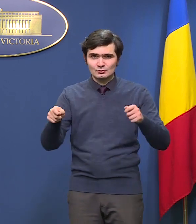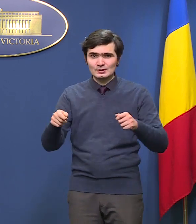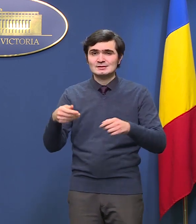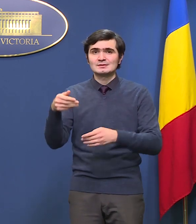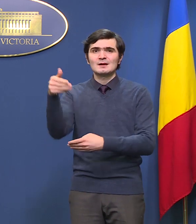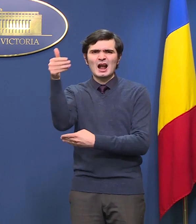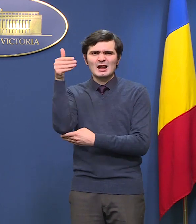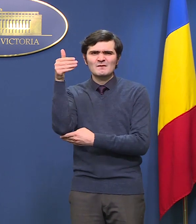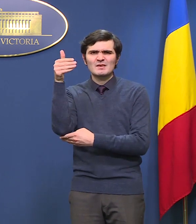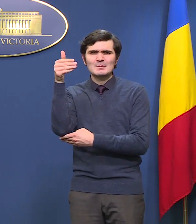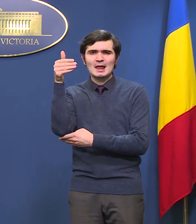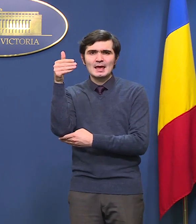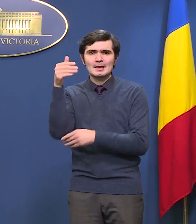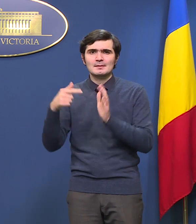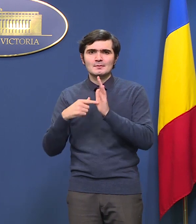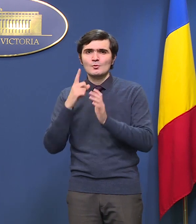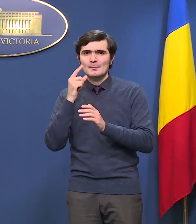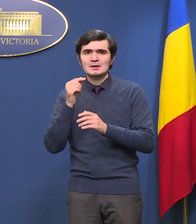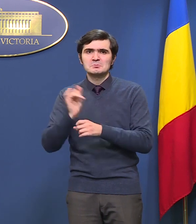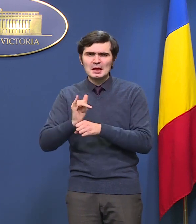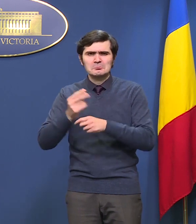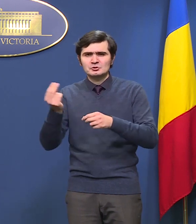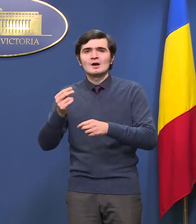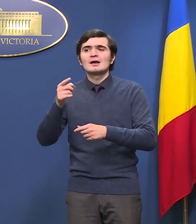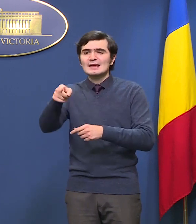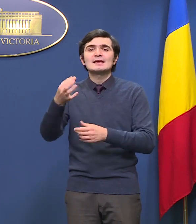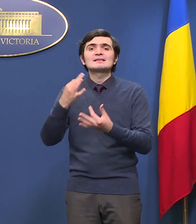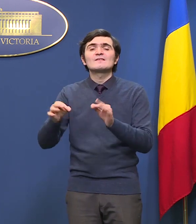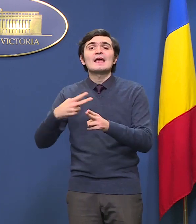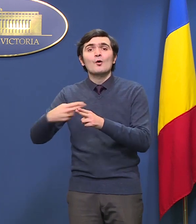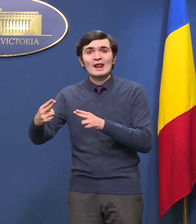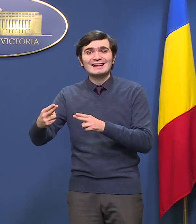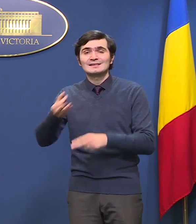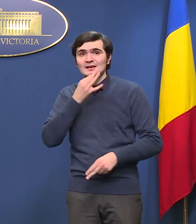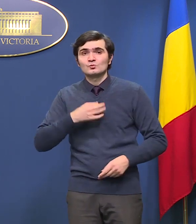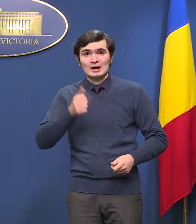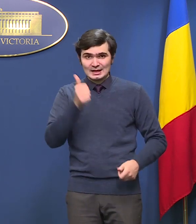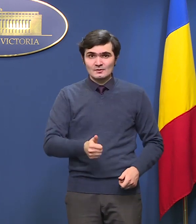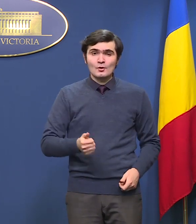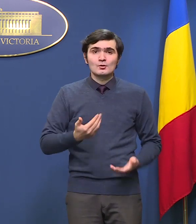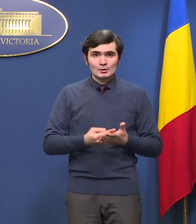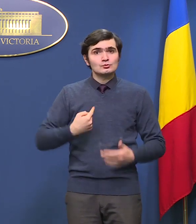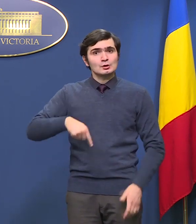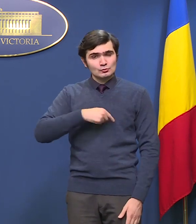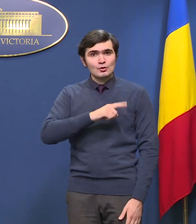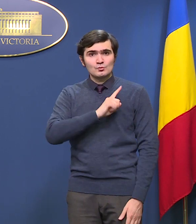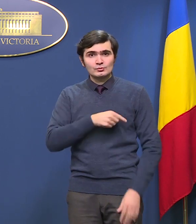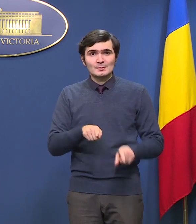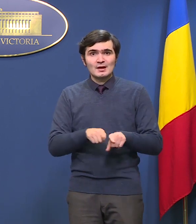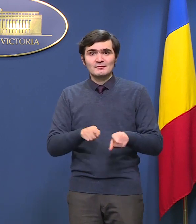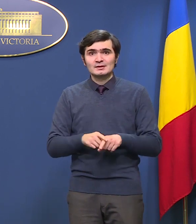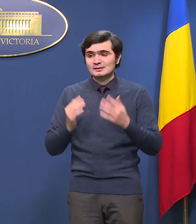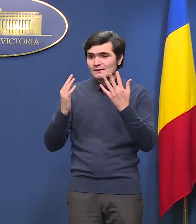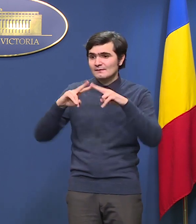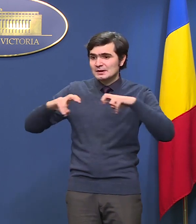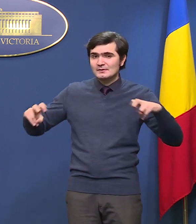reprezentanții companiilor să fie corecți și să spună adevărul, pentru că noi avem posibilitatea, pentru că îți depun bilanțul, știți foarte